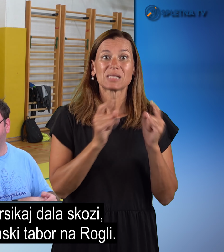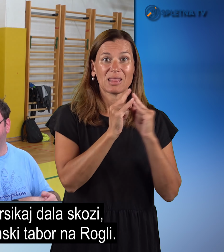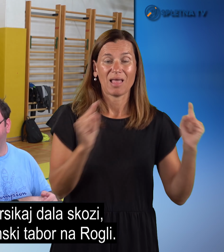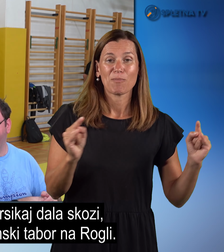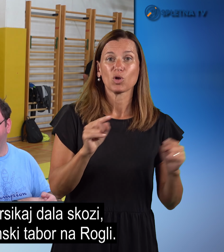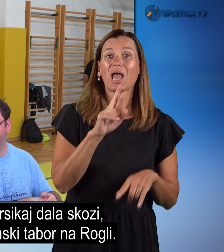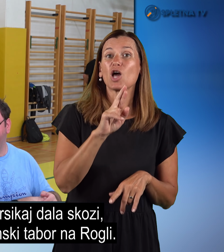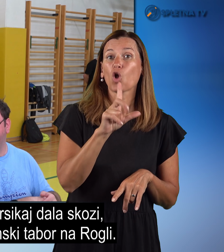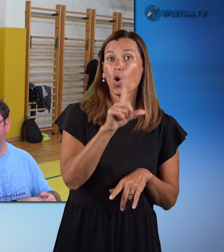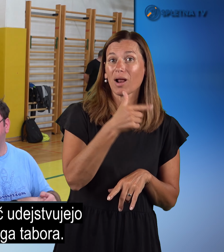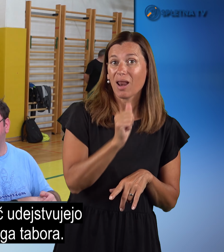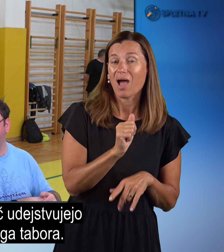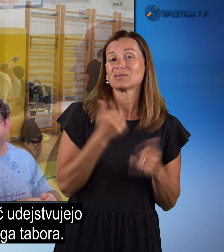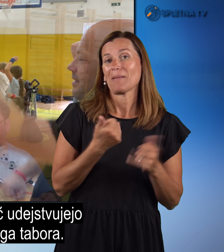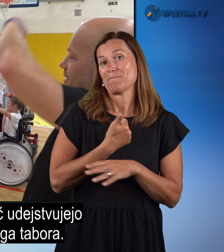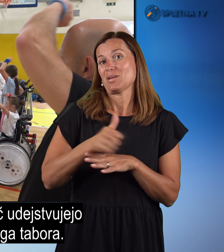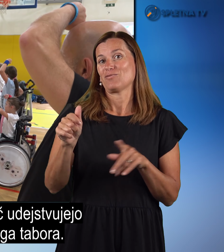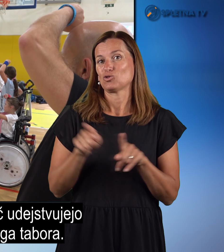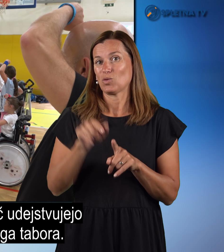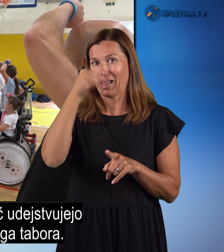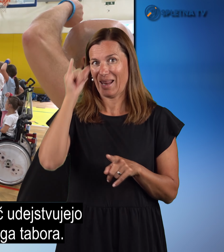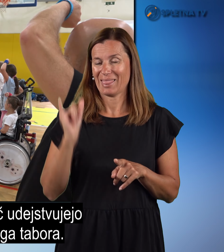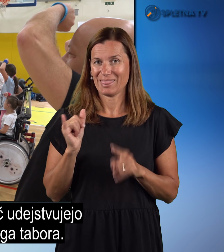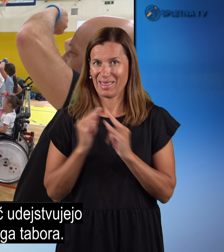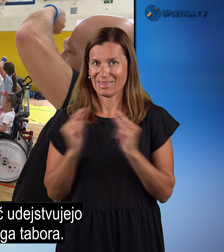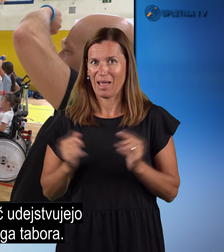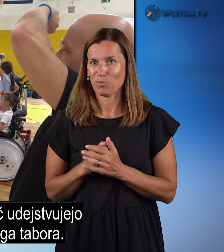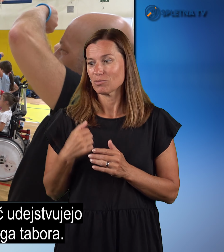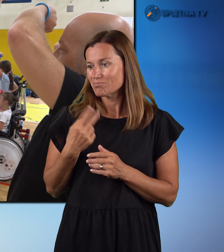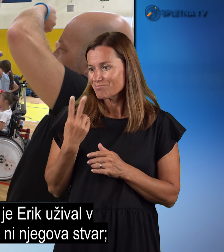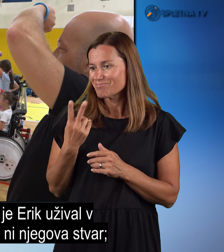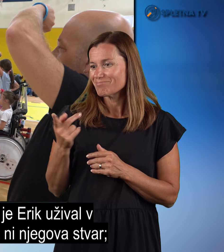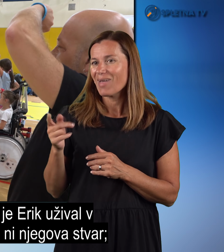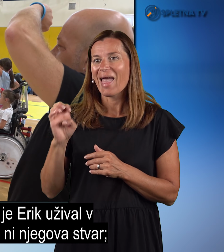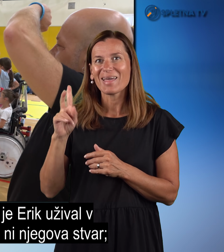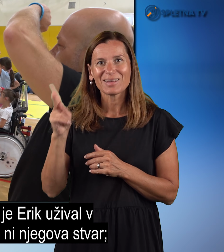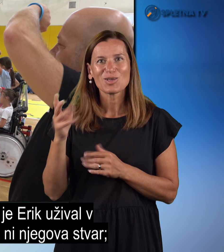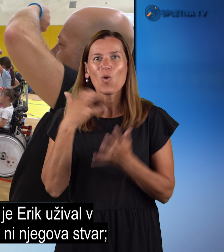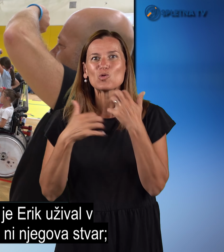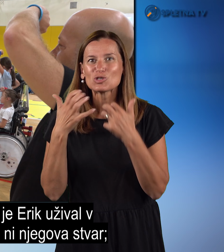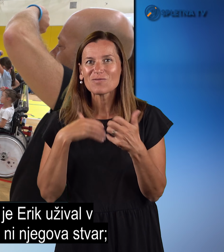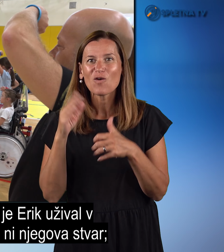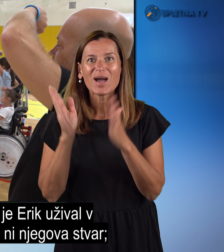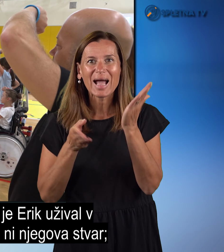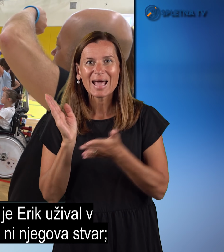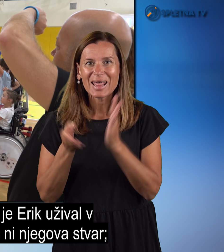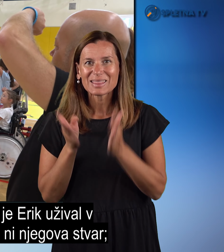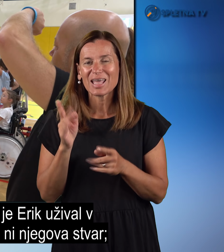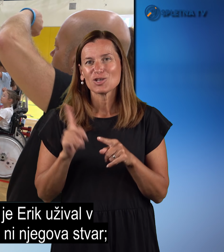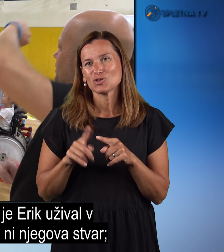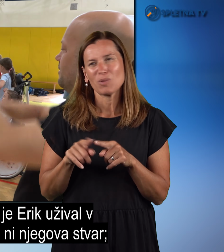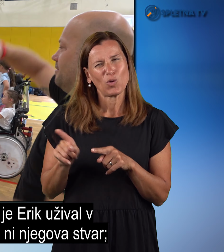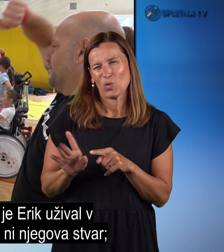na Rogli in zdaj se prvič udejstvuje tudi letnega tabora. Videl sem, kako je Erik užival v karateju, čeprav